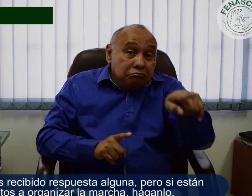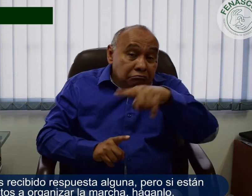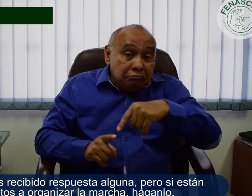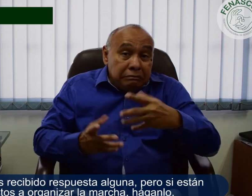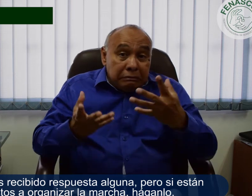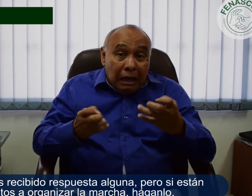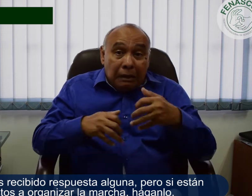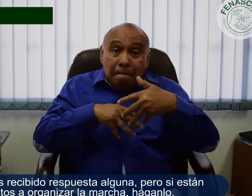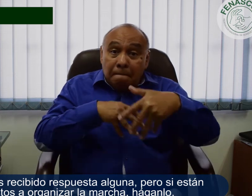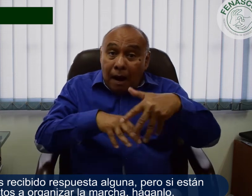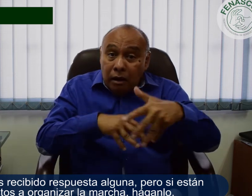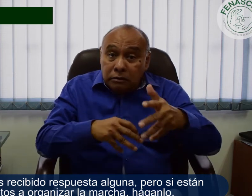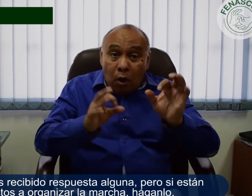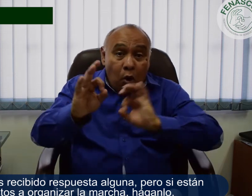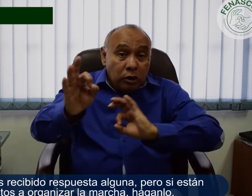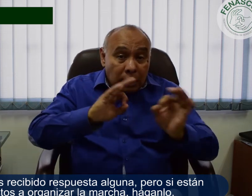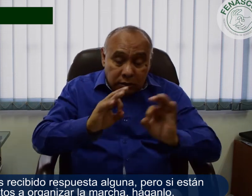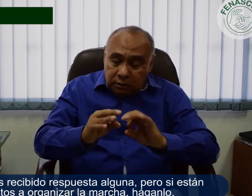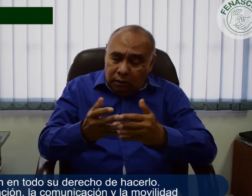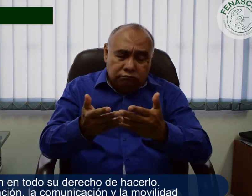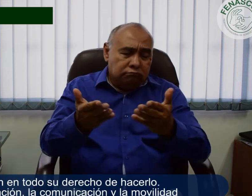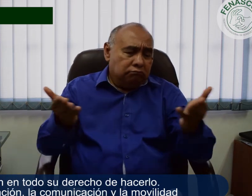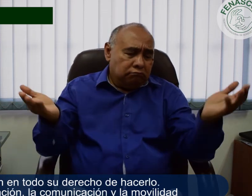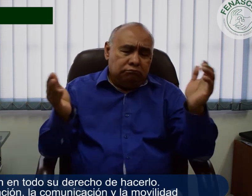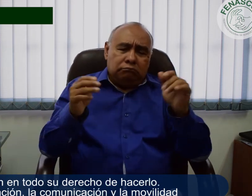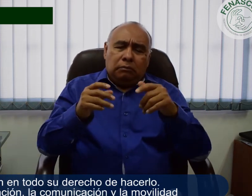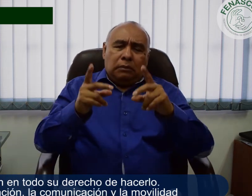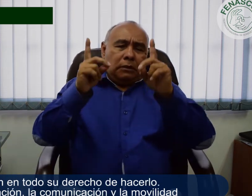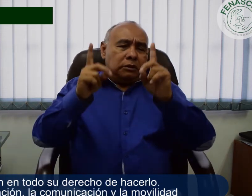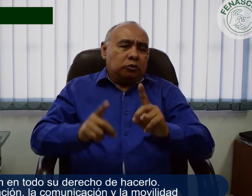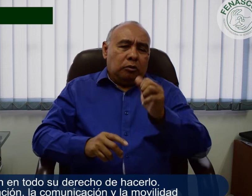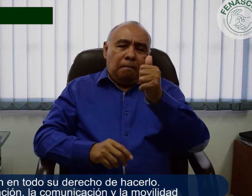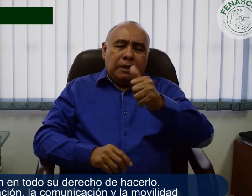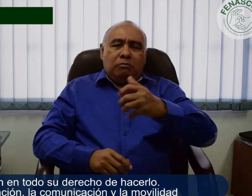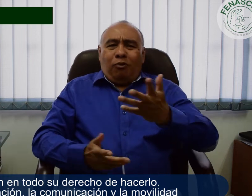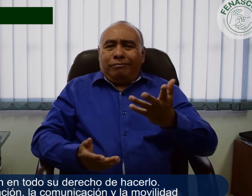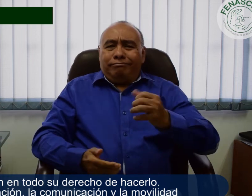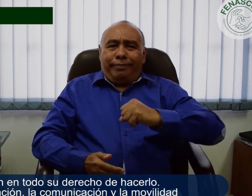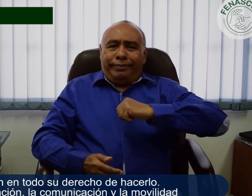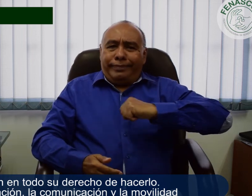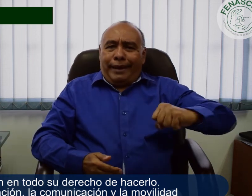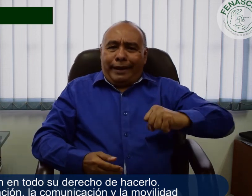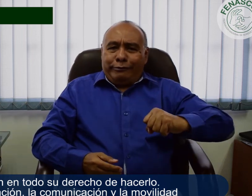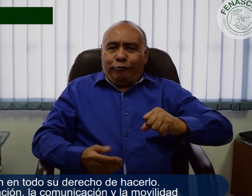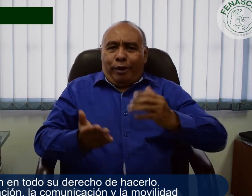están dispuestos a organizar la marcha, háganlo. Están en todo su derecho de hacerlo. La educación,